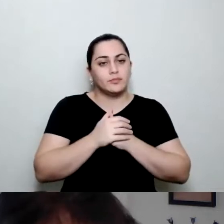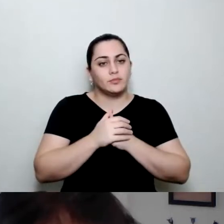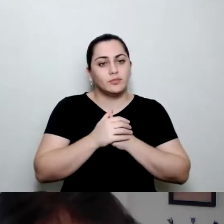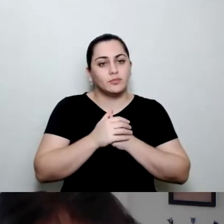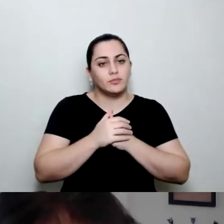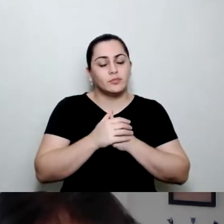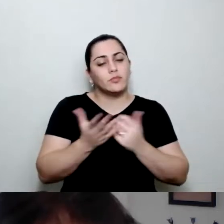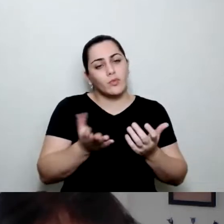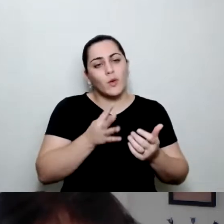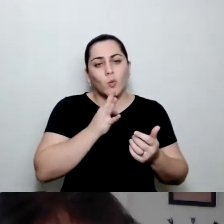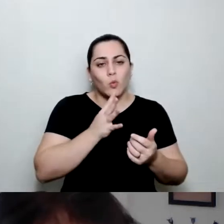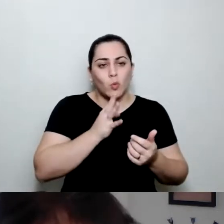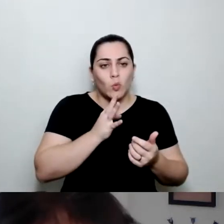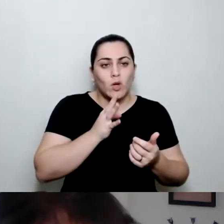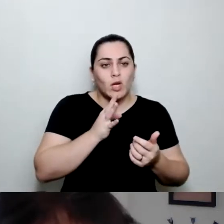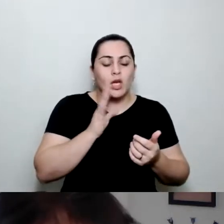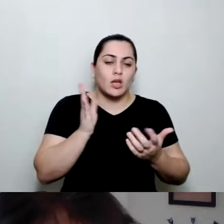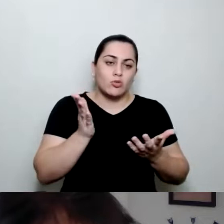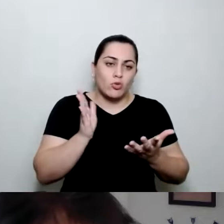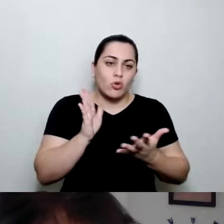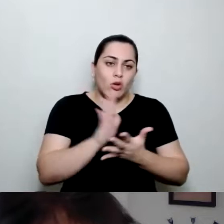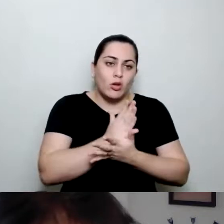Quer dizer, eu conheço algumas